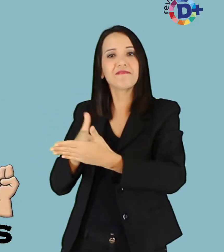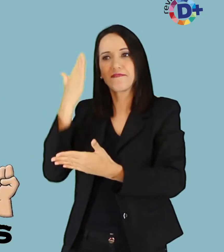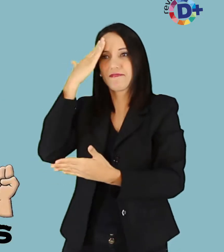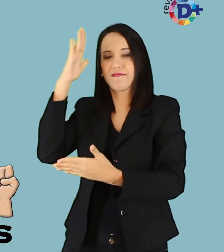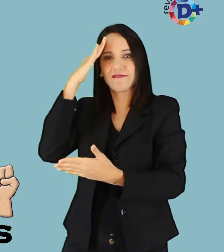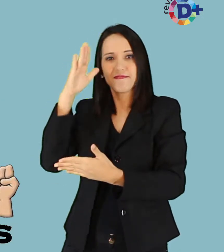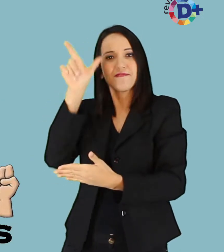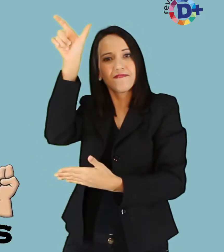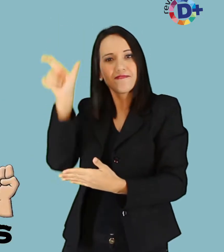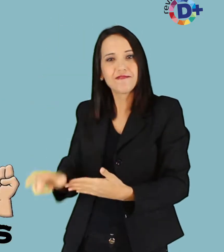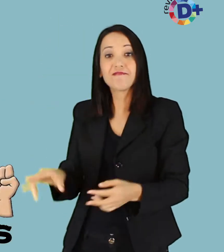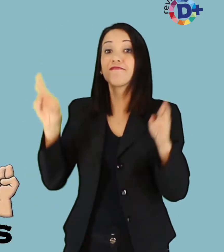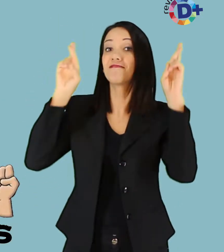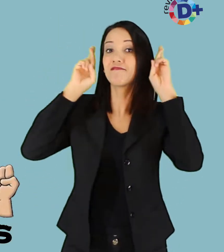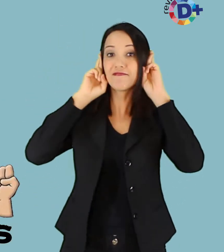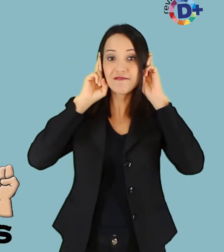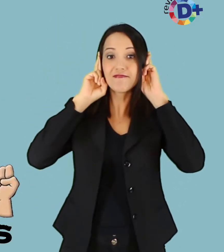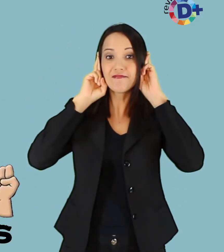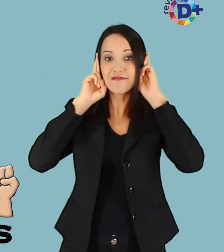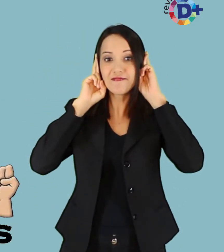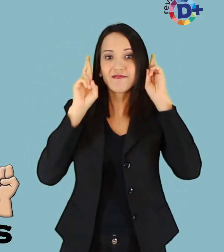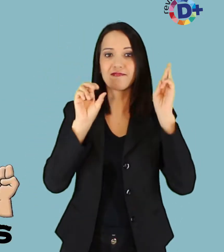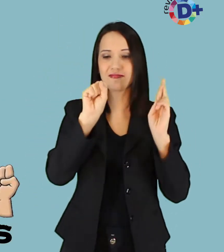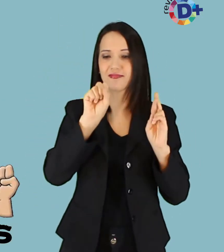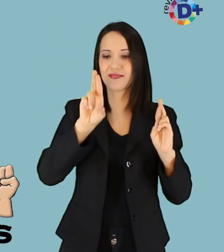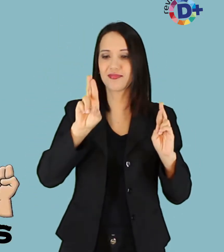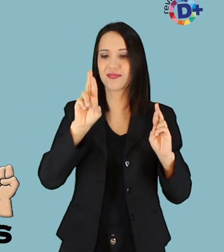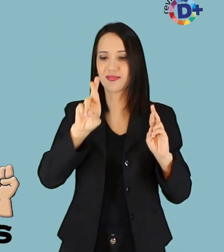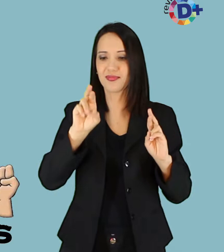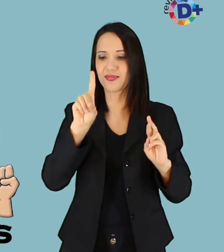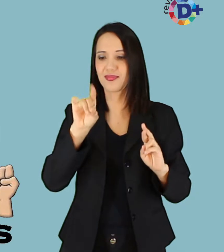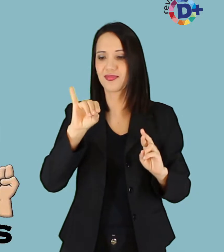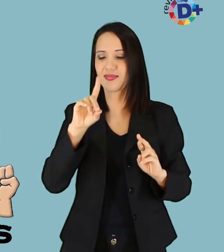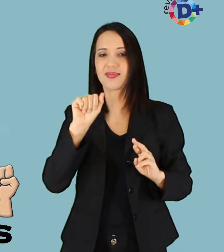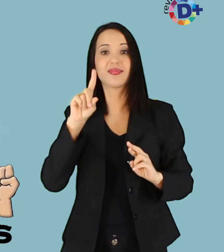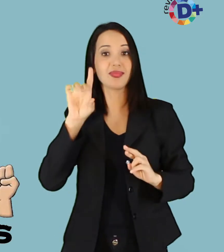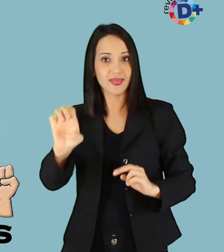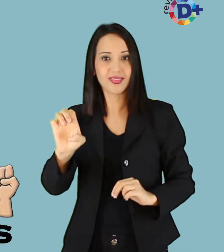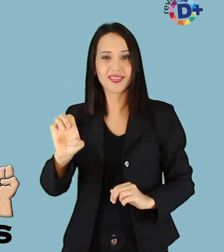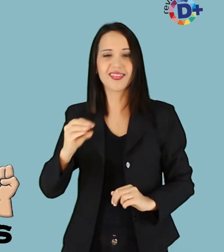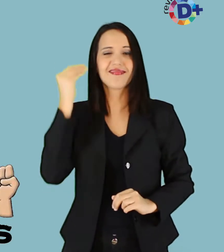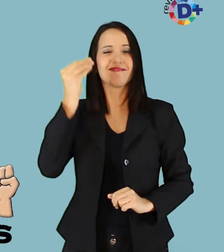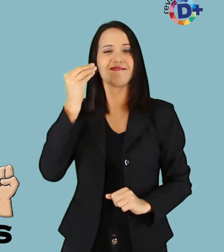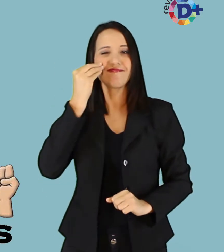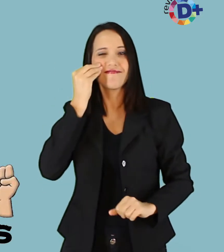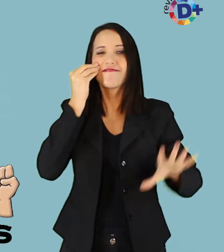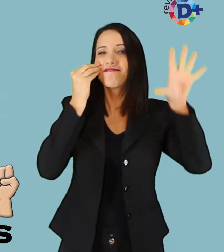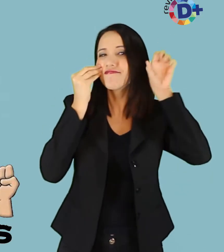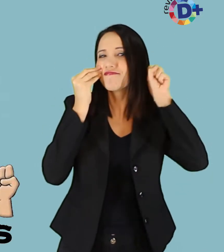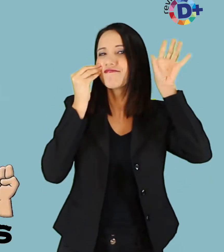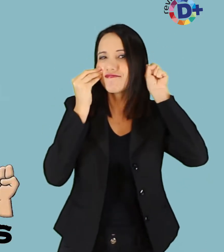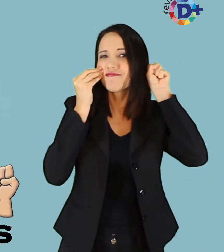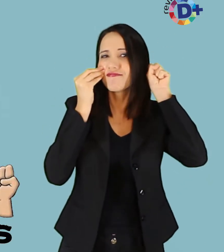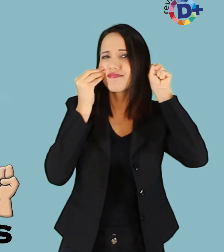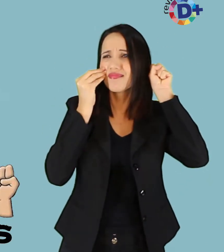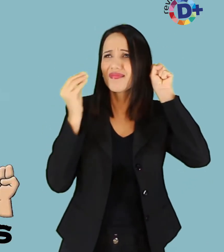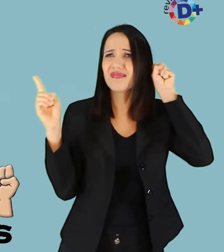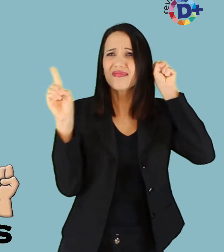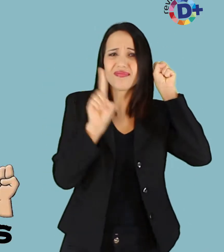para compreender a surdidade tão diferente que é a da experiência de ser ouvinte neste mundo